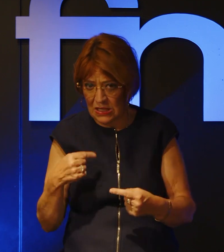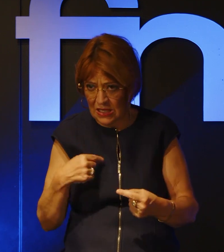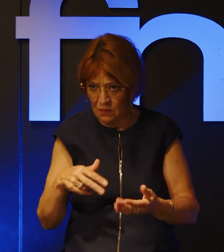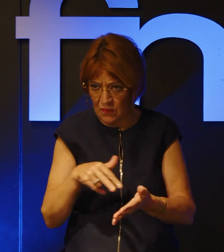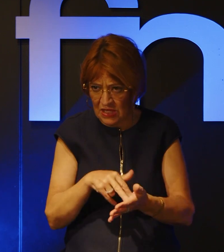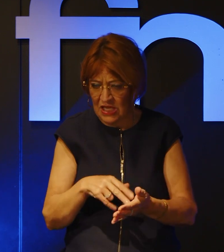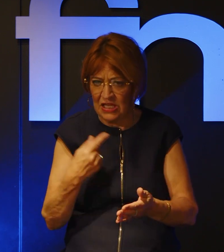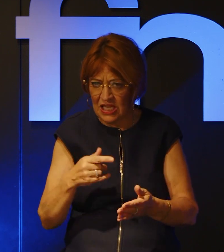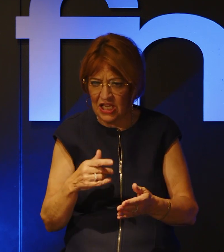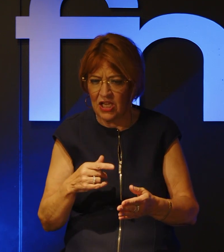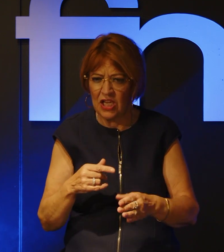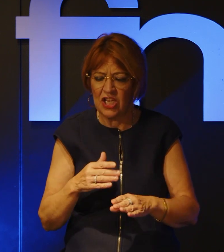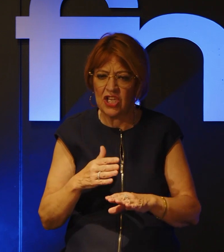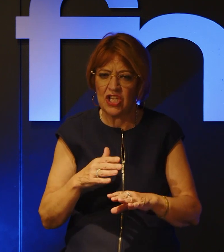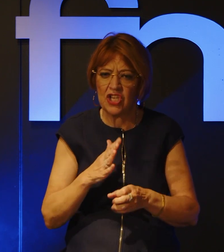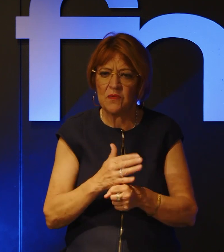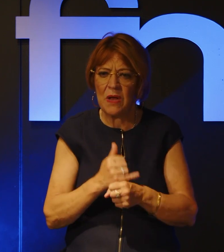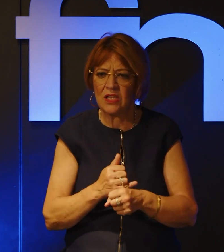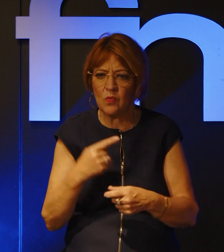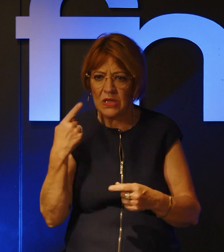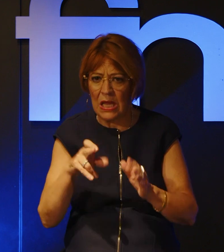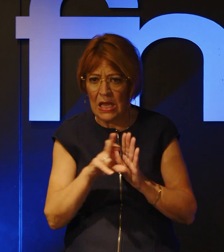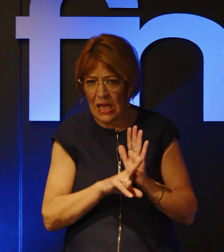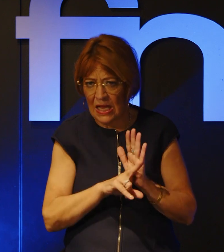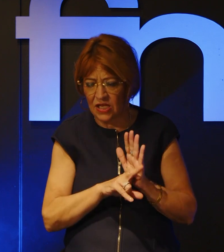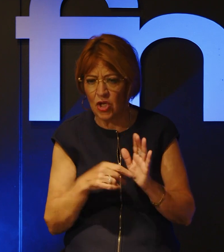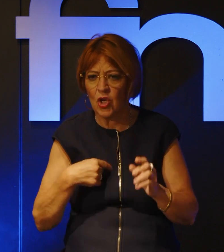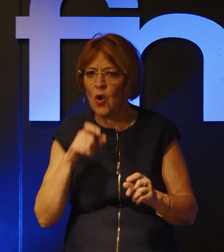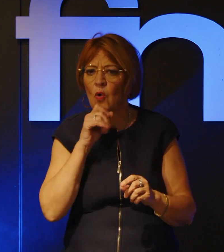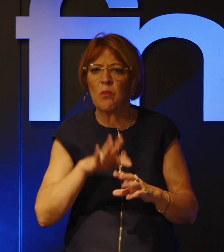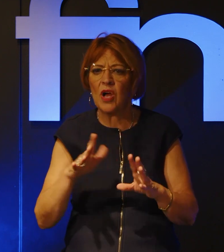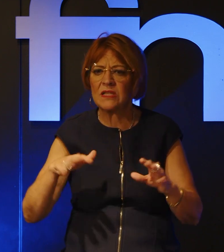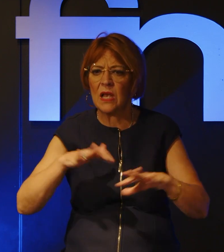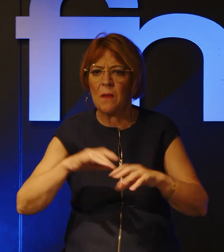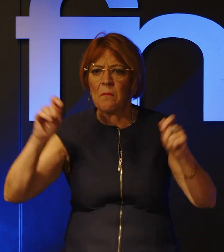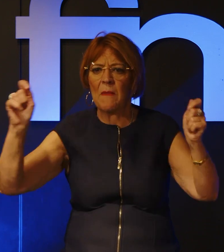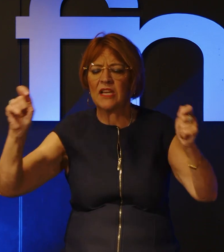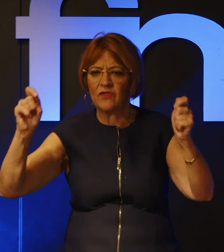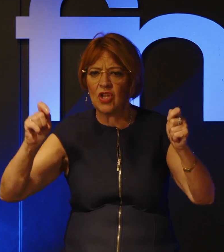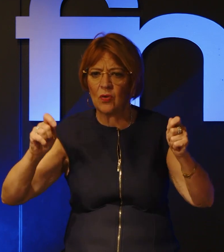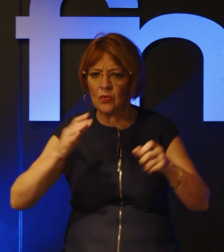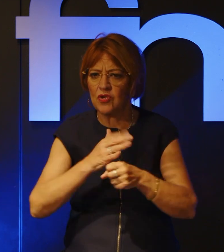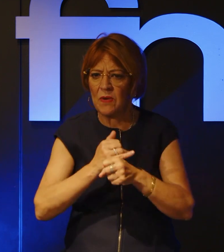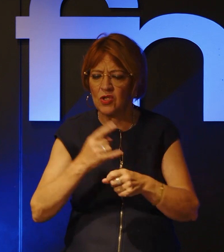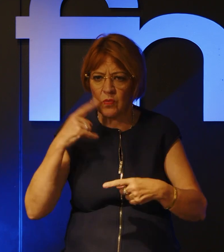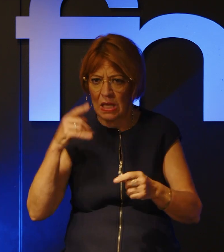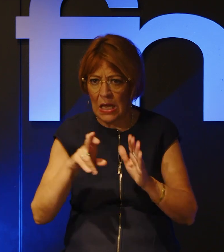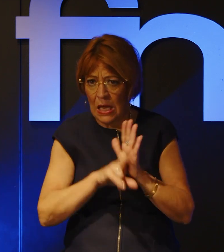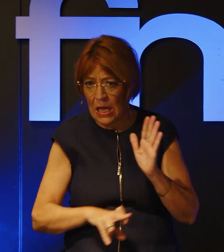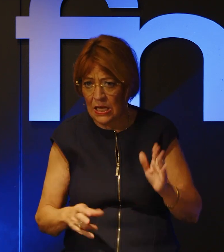há Regras eu não posso estar nua no espaço público ten Regras eu não posso fazer uma manifestação no espaço público tem